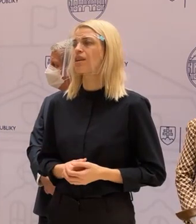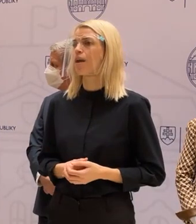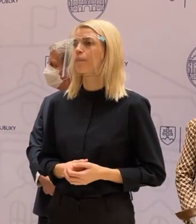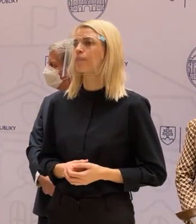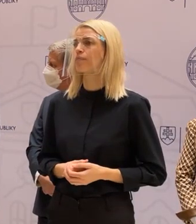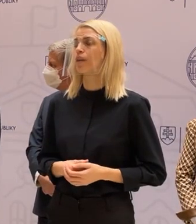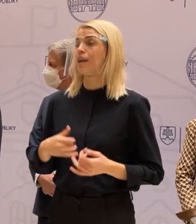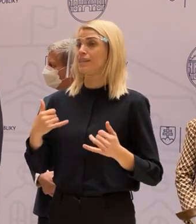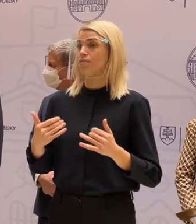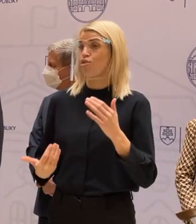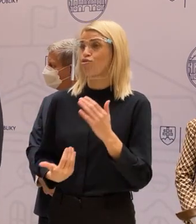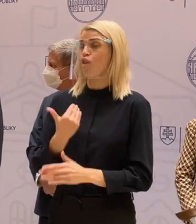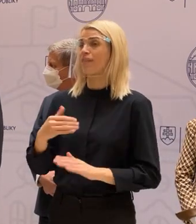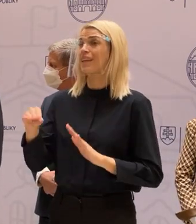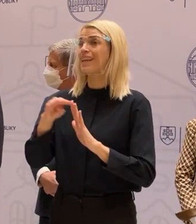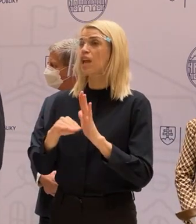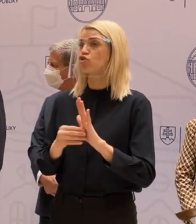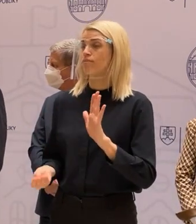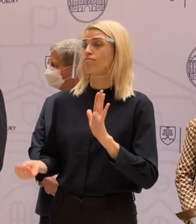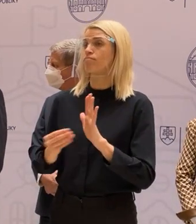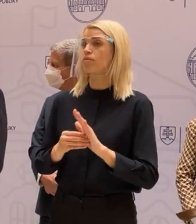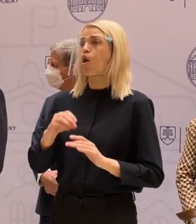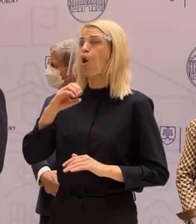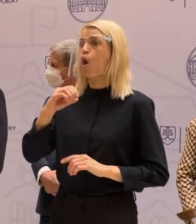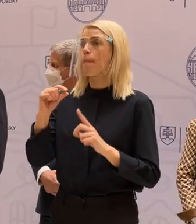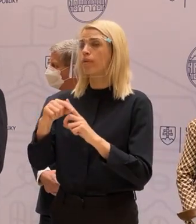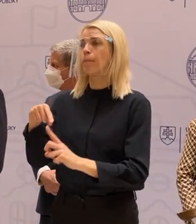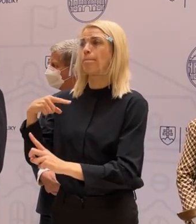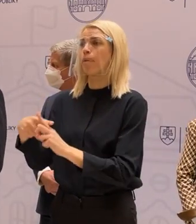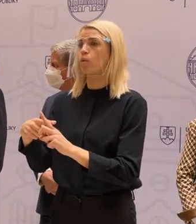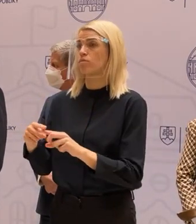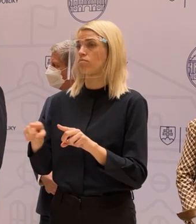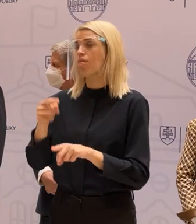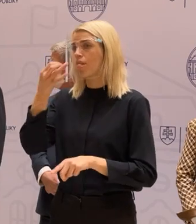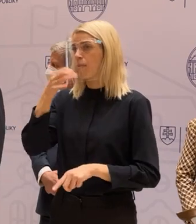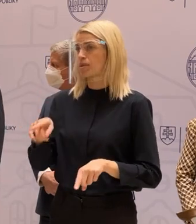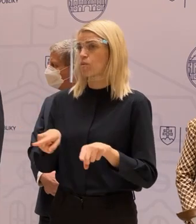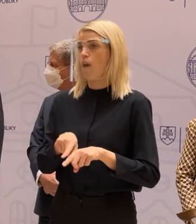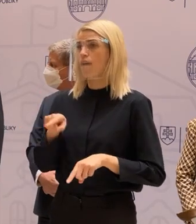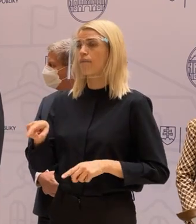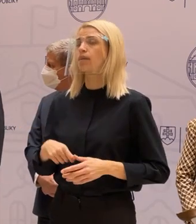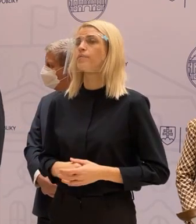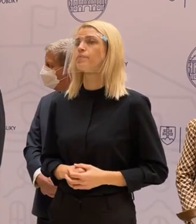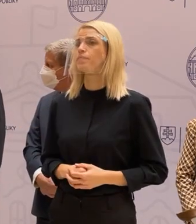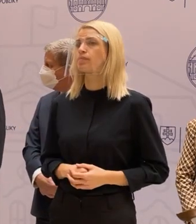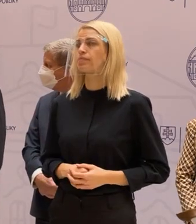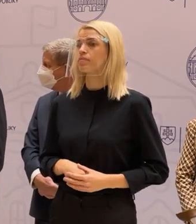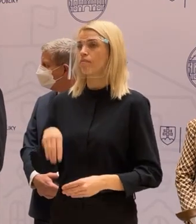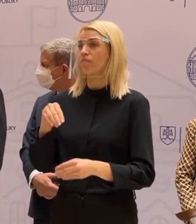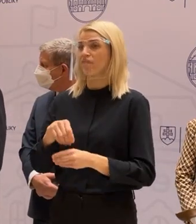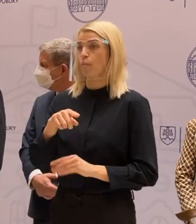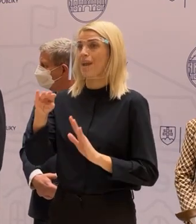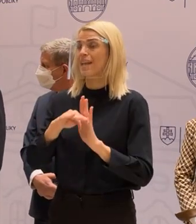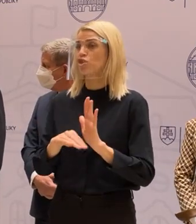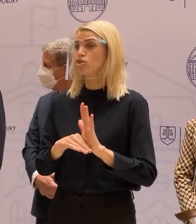Zavádza sa nový režim, režim OP+, podobne ako je tomu napríklad v Nemecku, kedy v tomto